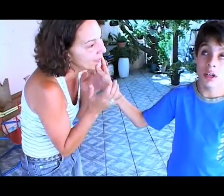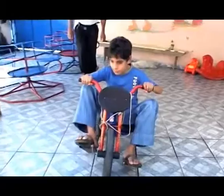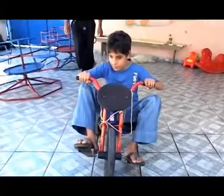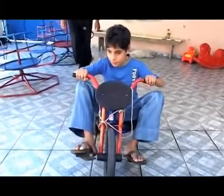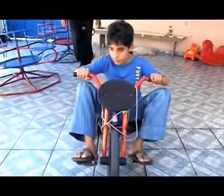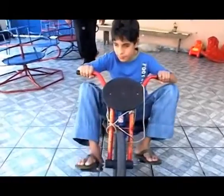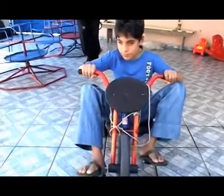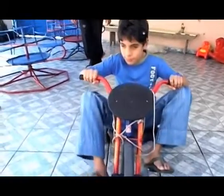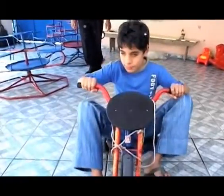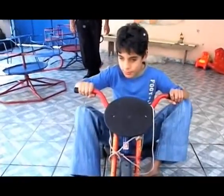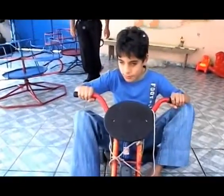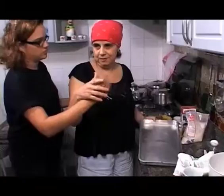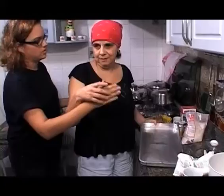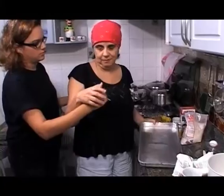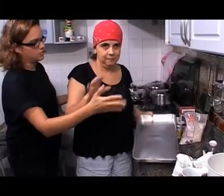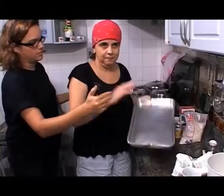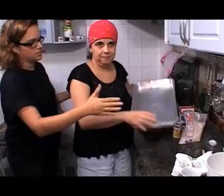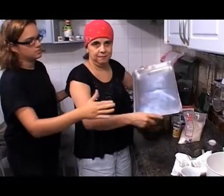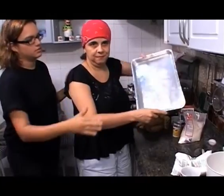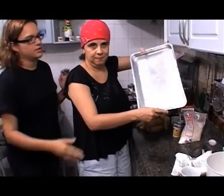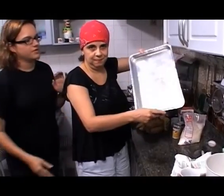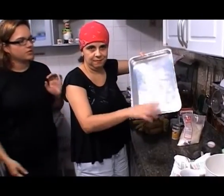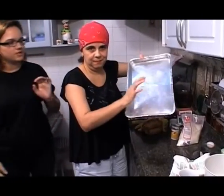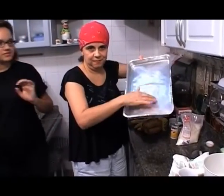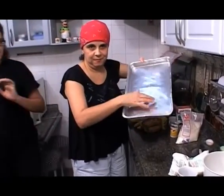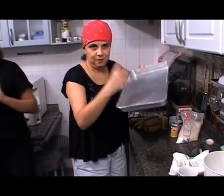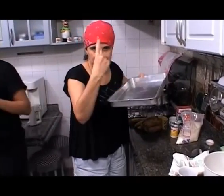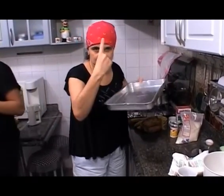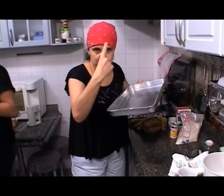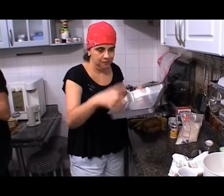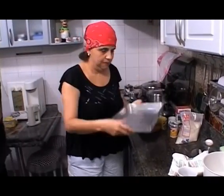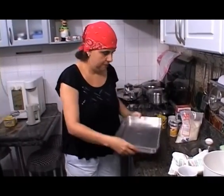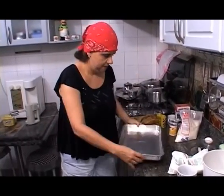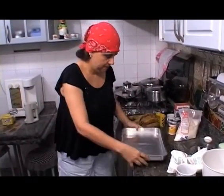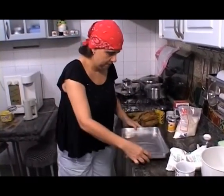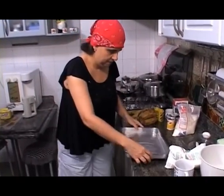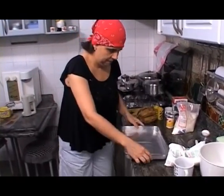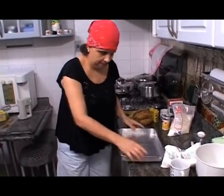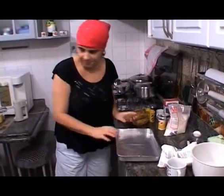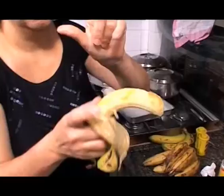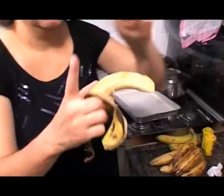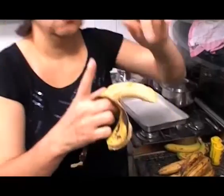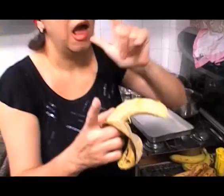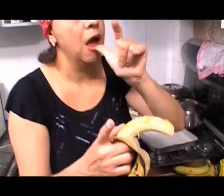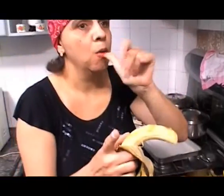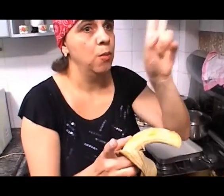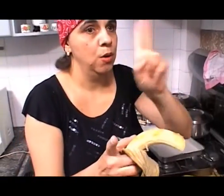Thales e Solange são surdos cegos.